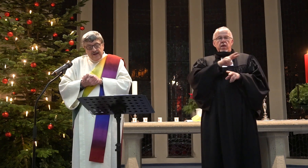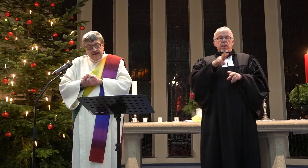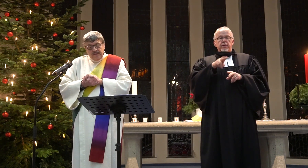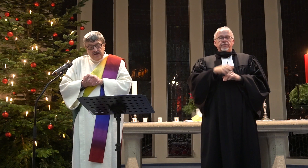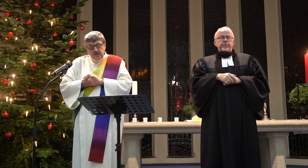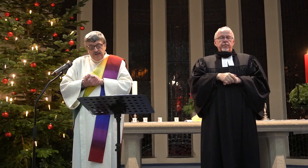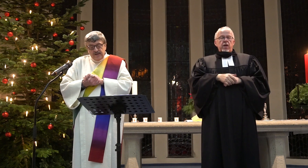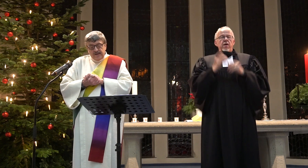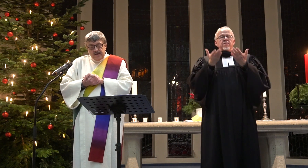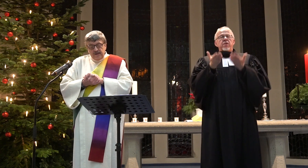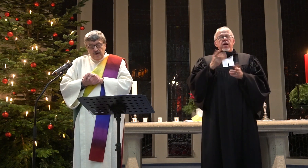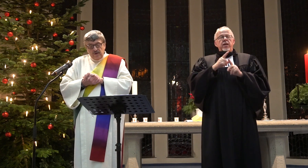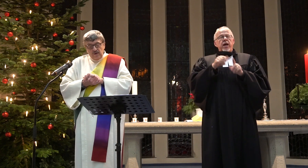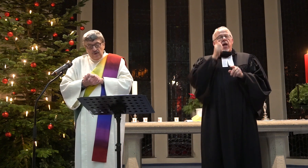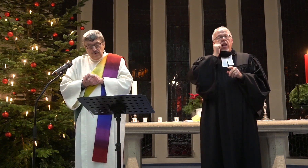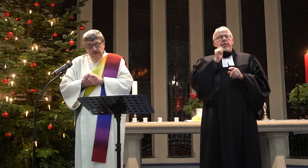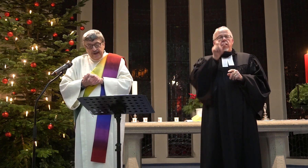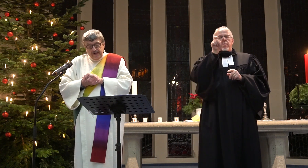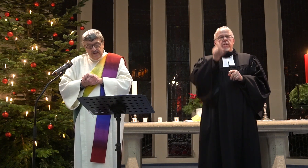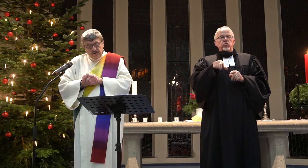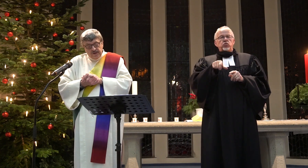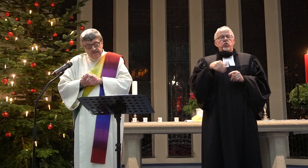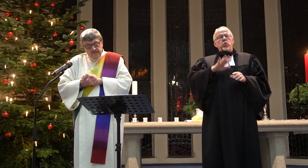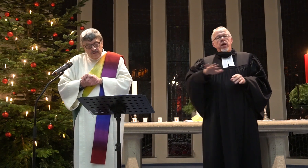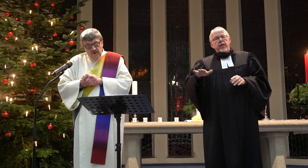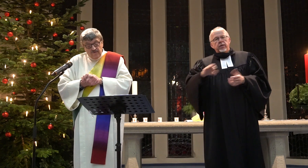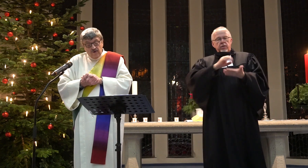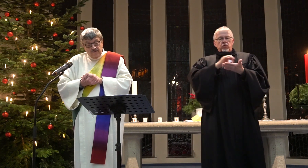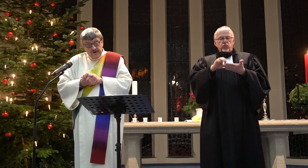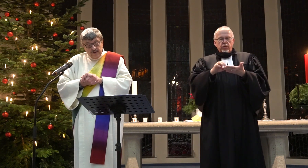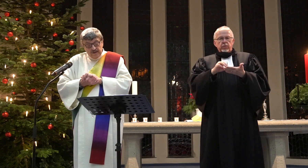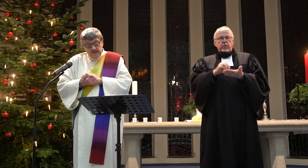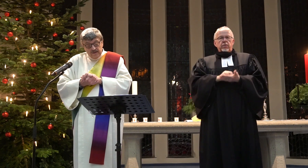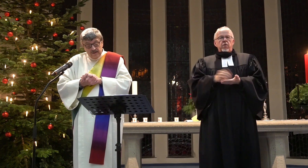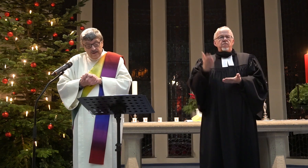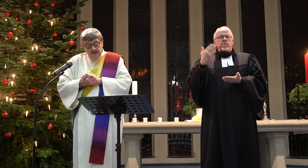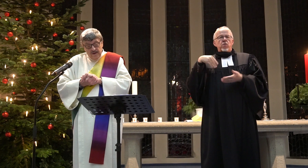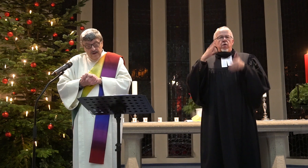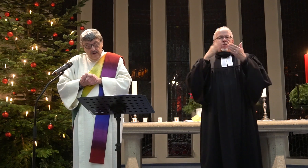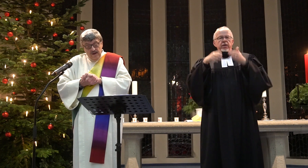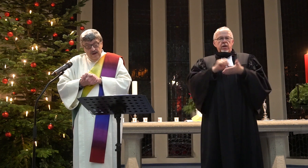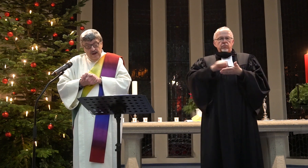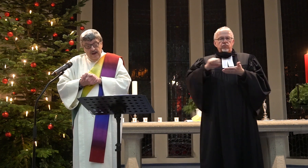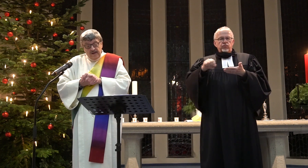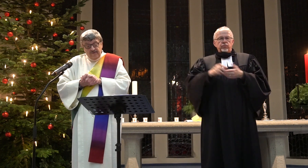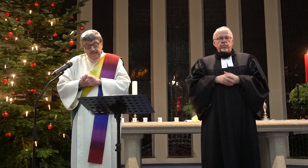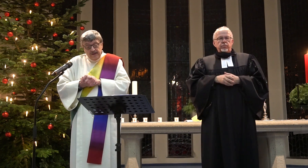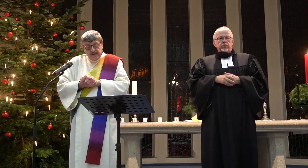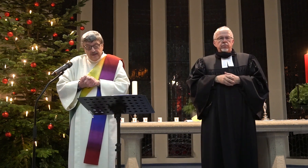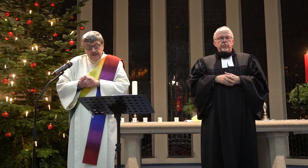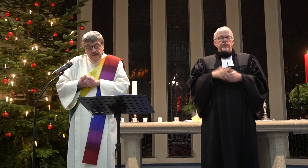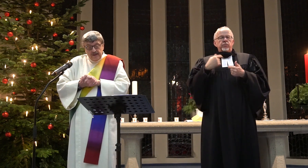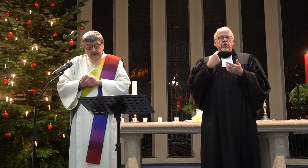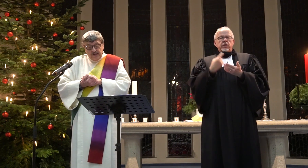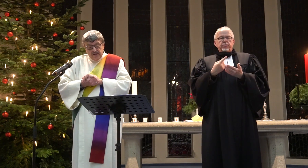Vielleicht ein alter Mensch an seine Kinder oder Enkel geschrieben, vor Weihnachten. Er die